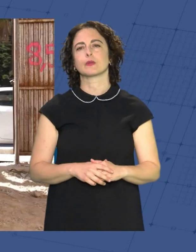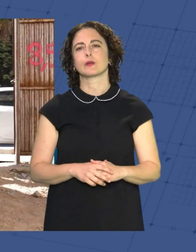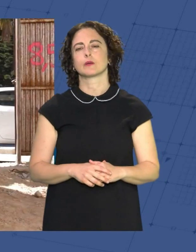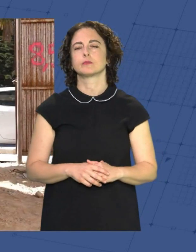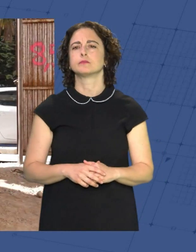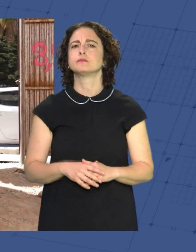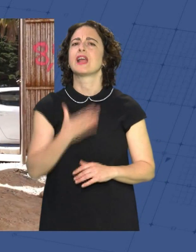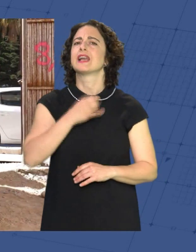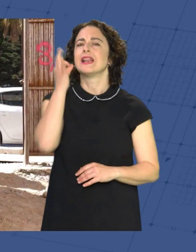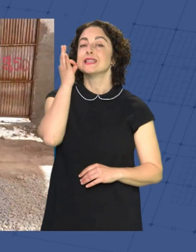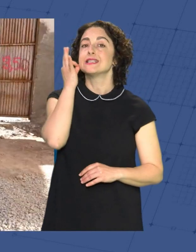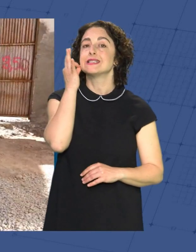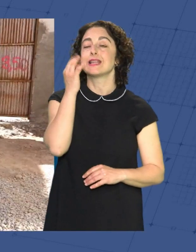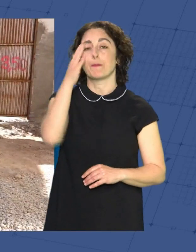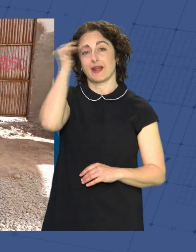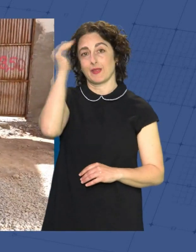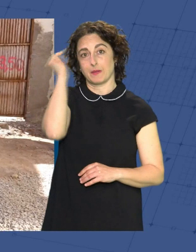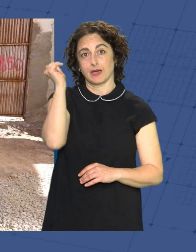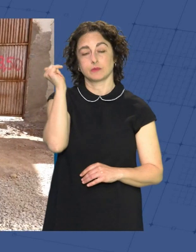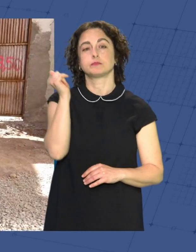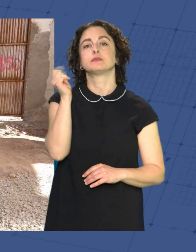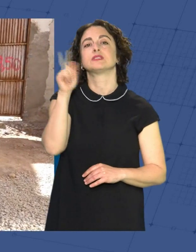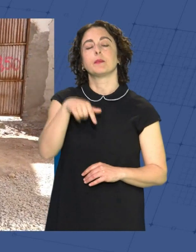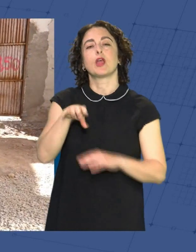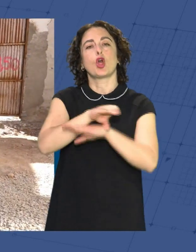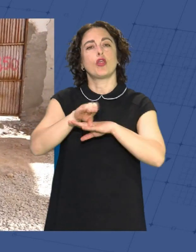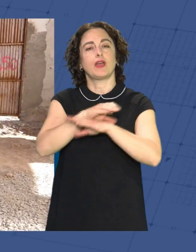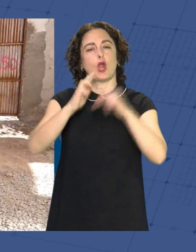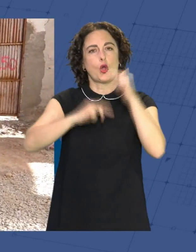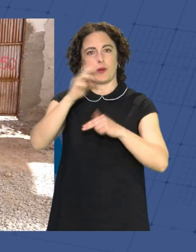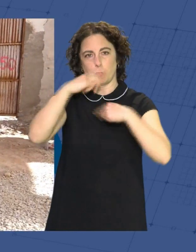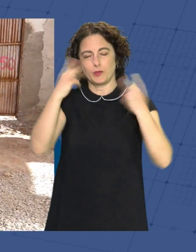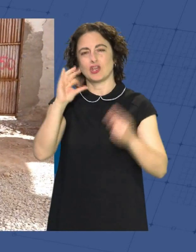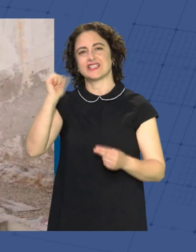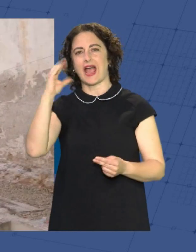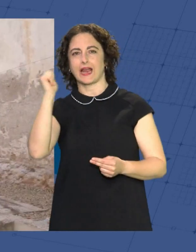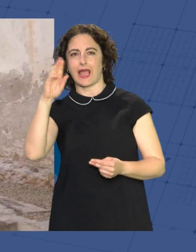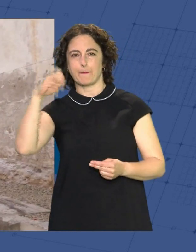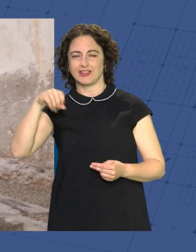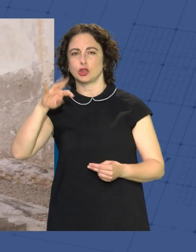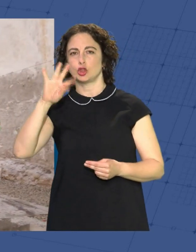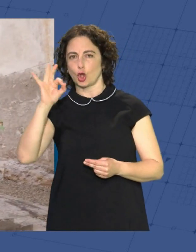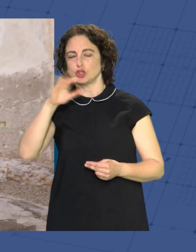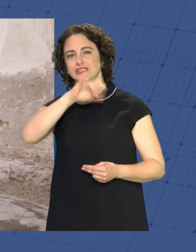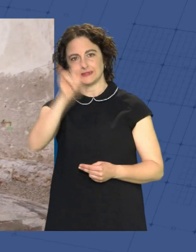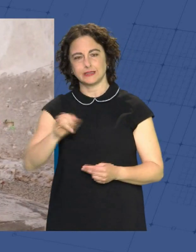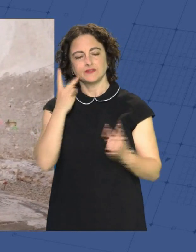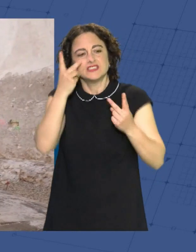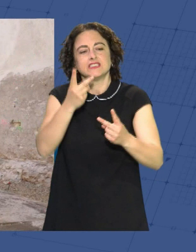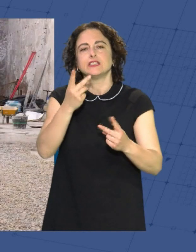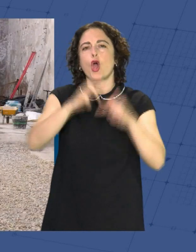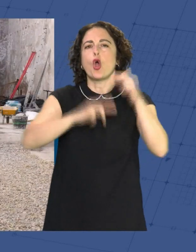La alcaldesa de Almería, María del Mar Vázquez, y la concejala de obras públicas, Sacramento Sánchez, han visitado las obras de